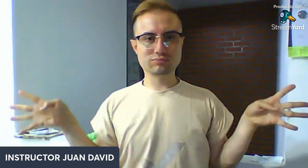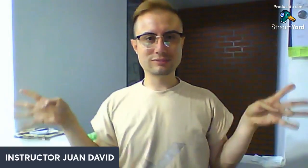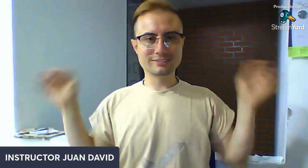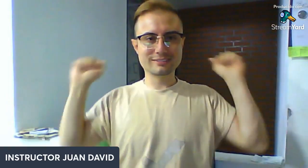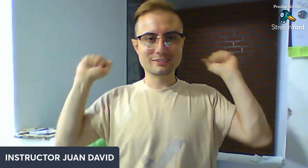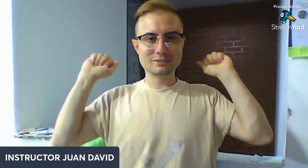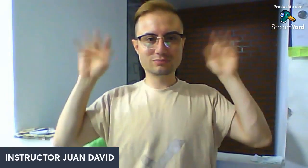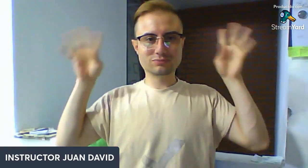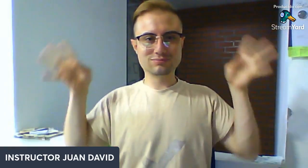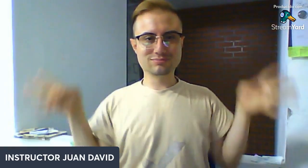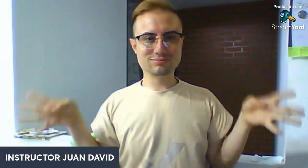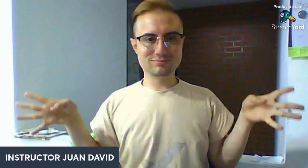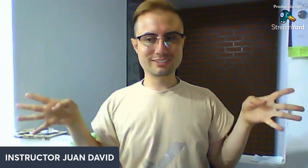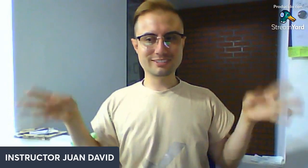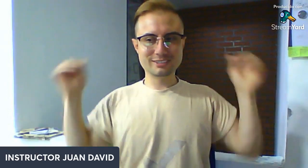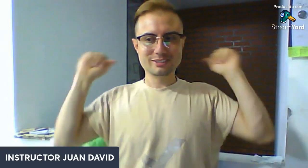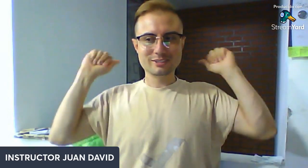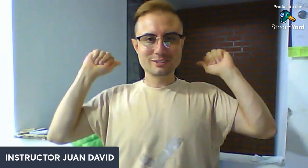el animal que yo escogí fue el pavo real.